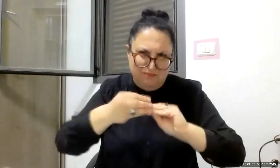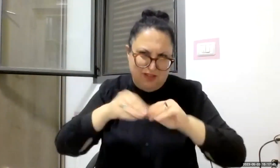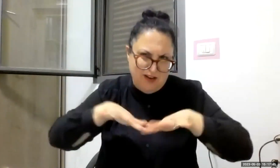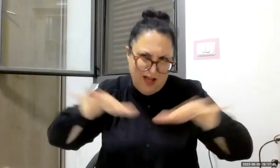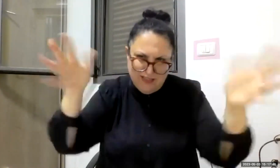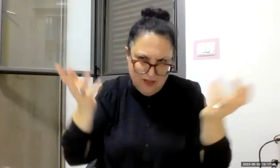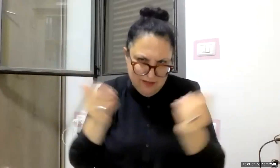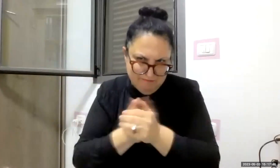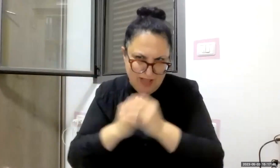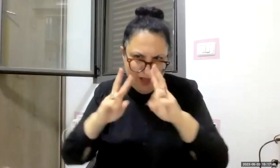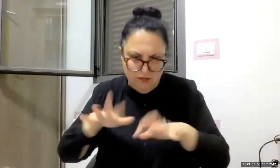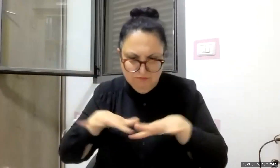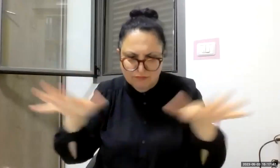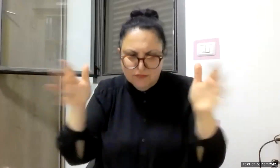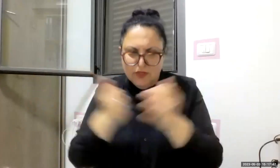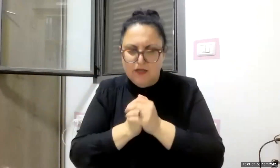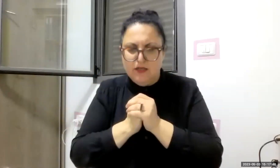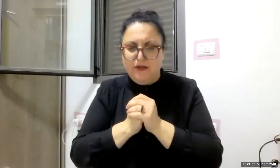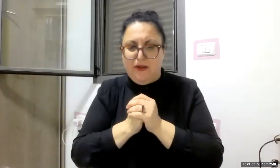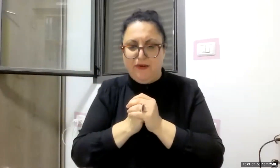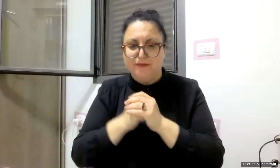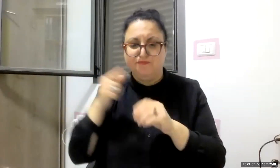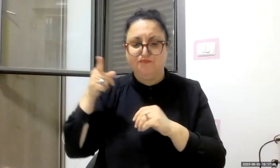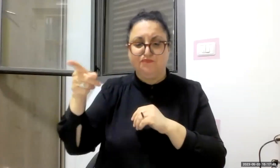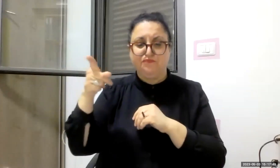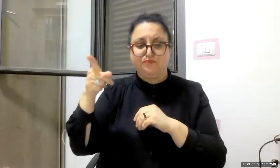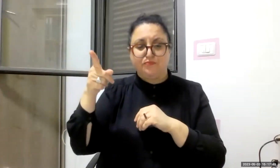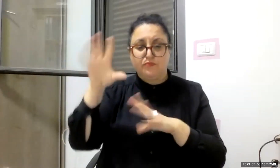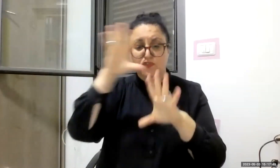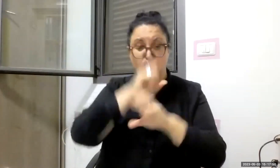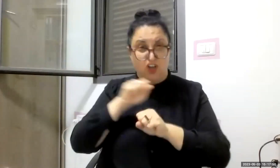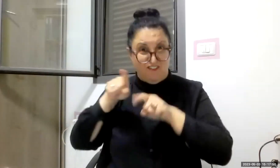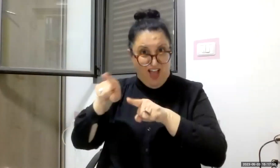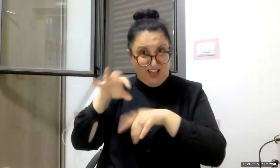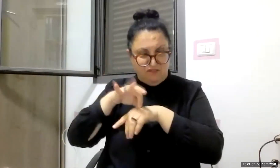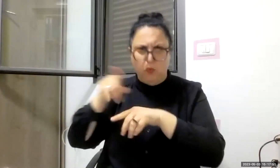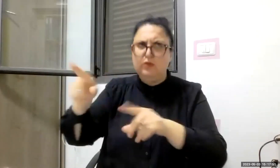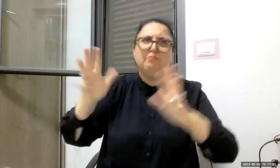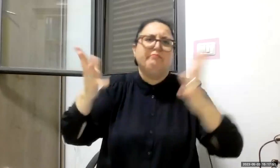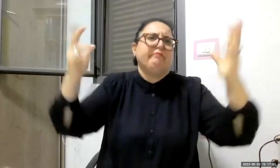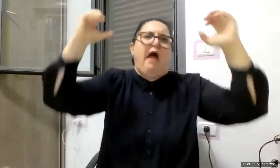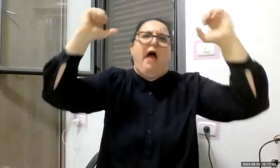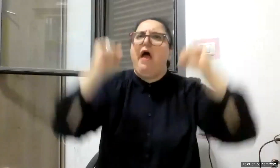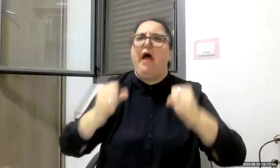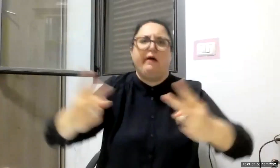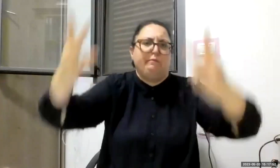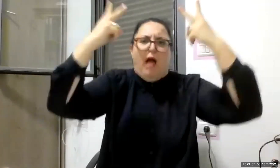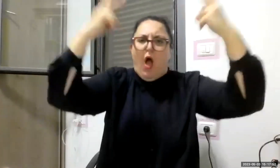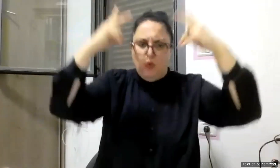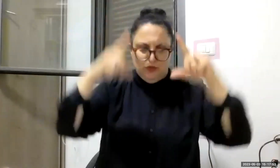רק הכתבה הזו, זה משהו שהוא נפוץ ומהדהד. עכשיו, הגישה הרפואית